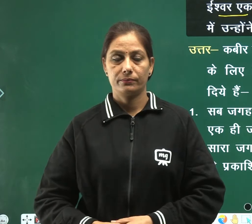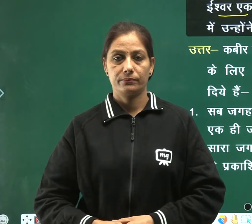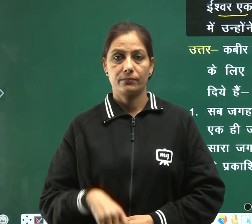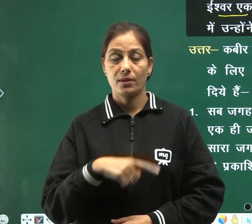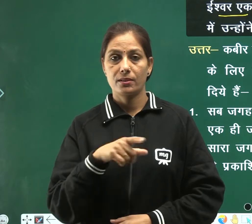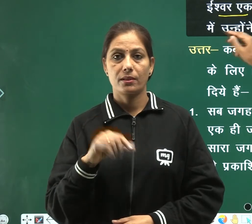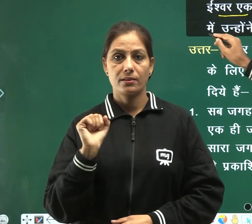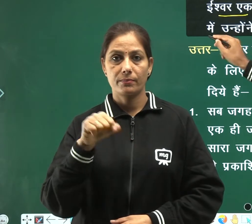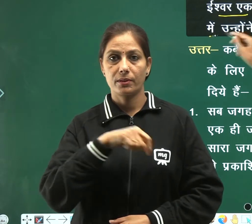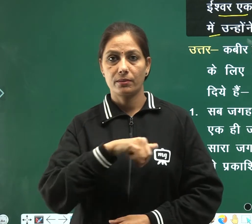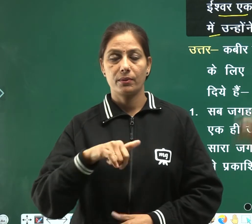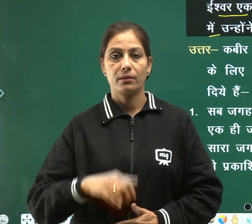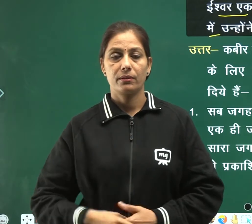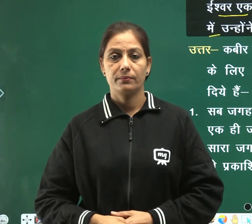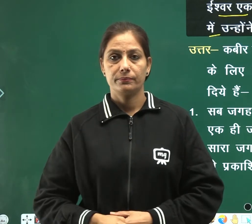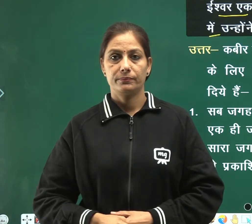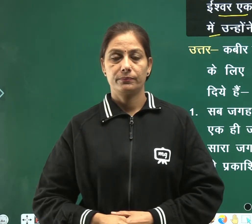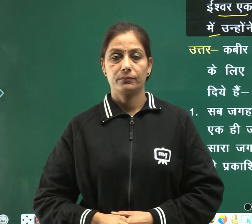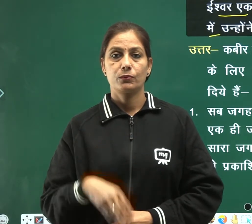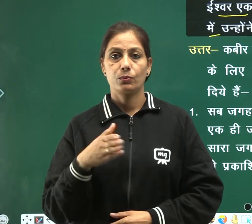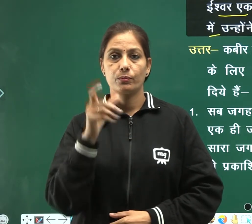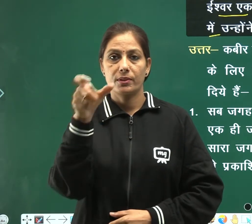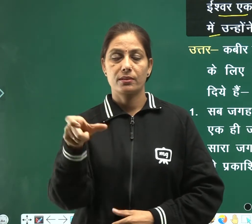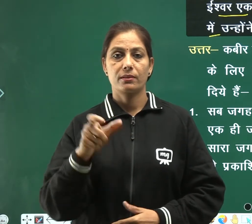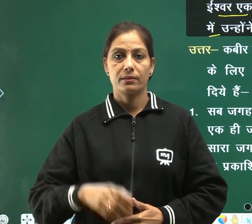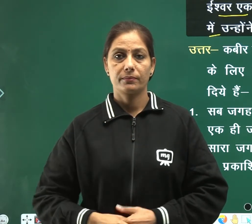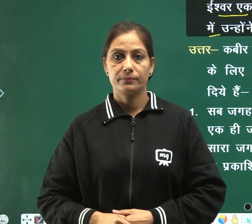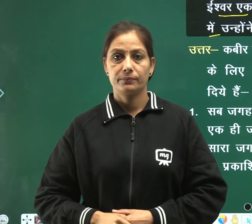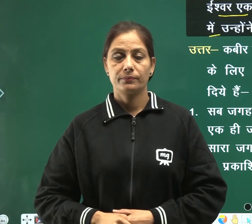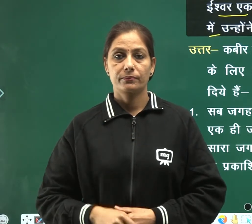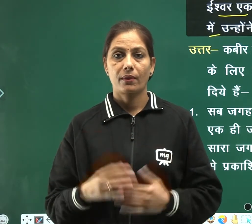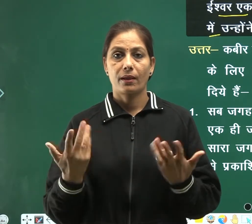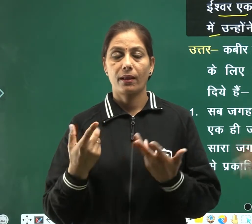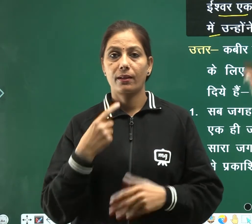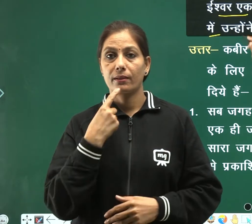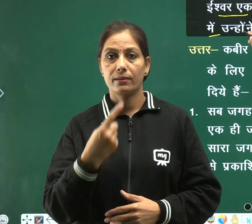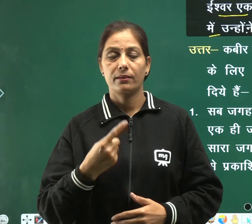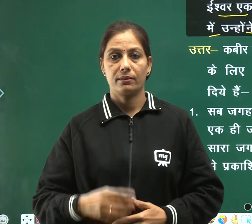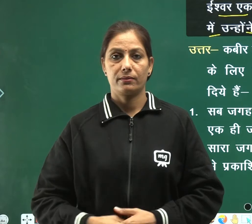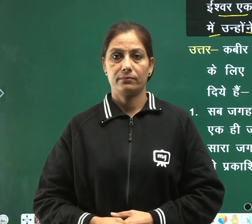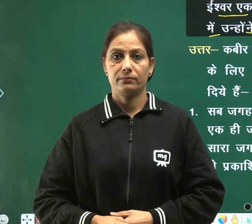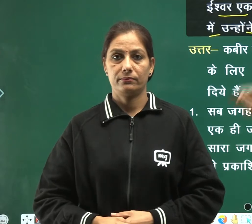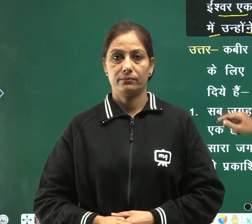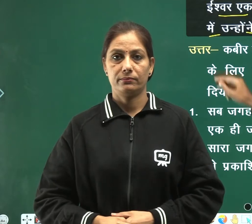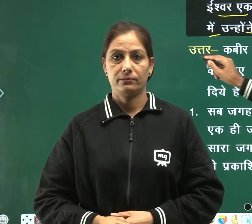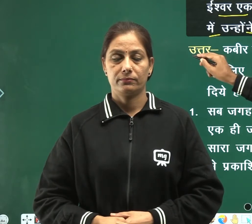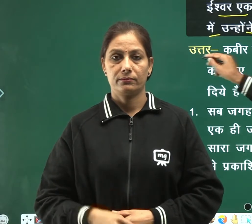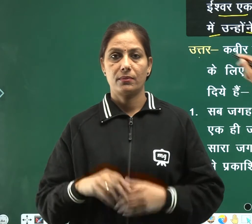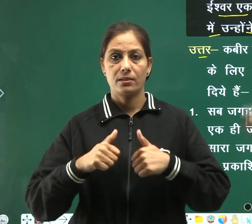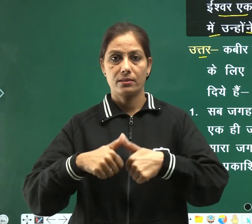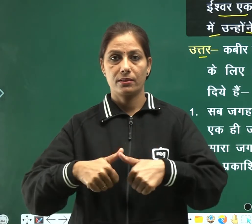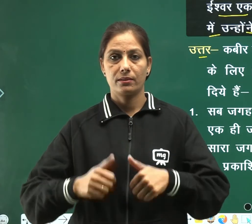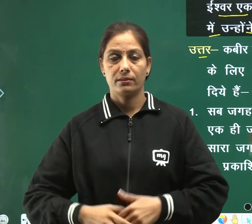इसके समर्थन में उन्होंने क्या तर्क दिए हैं? उत्तर